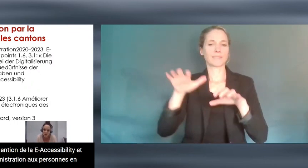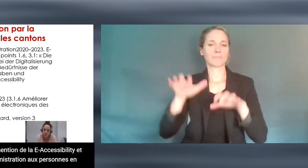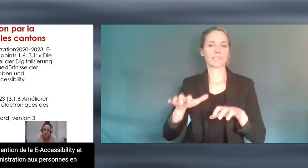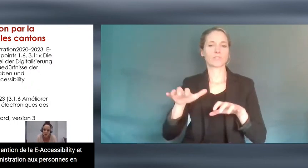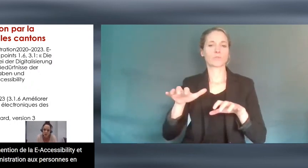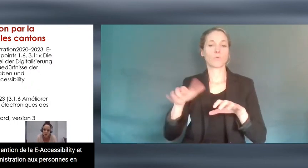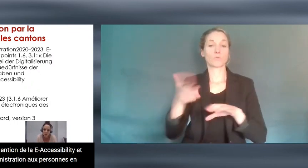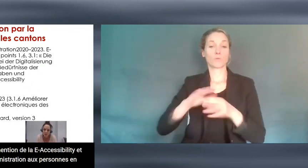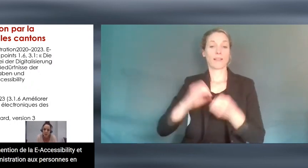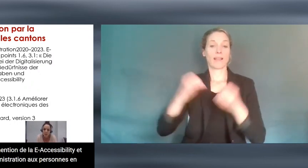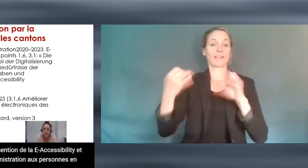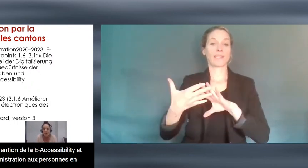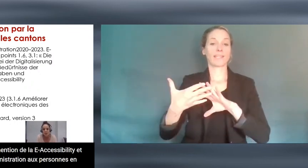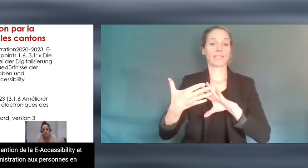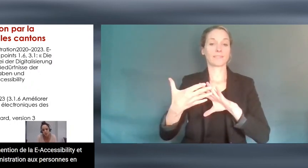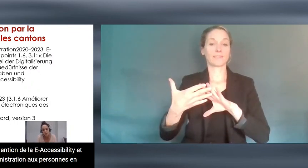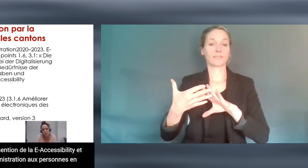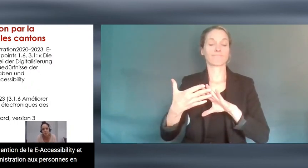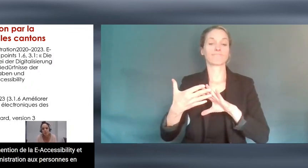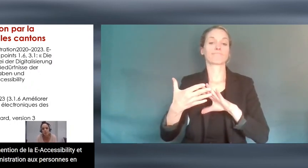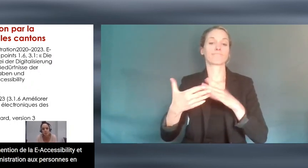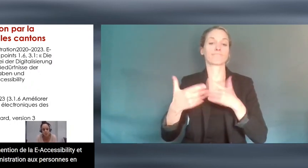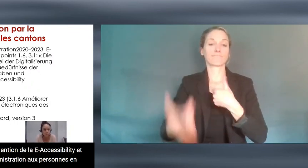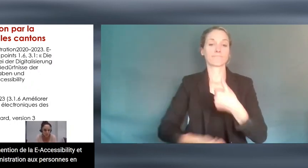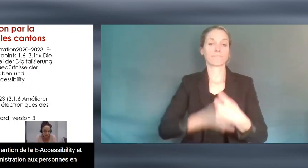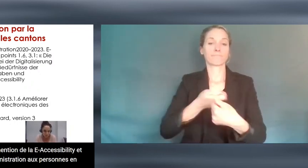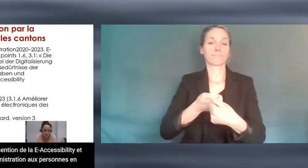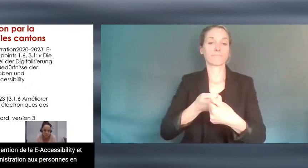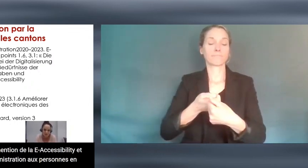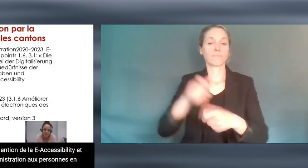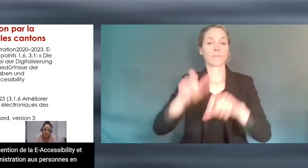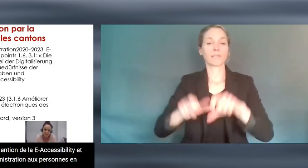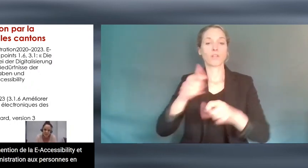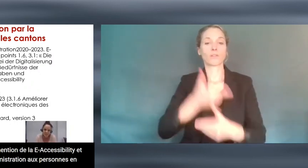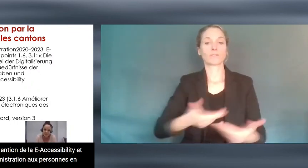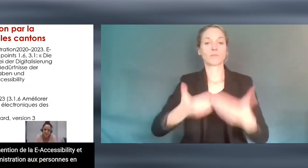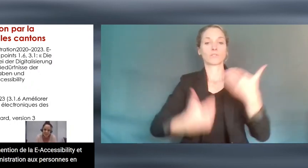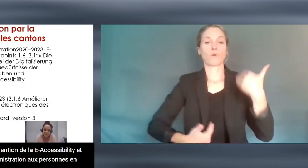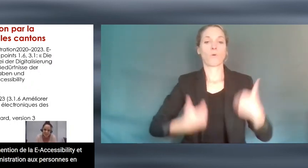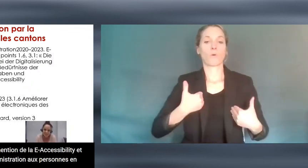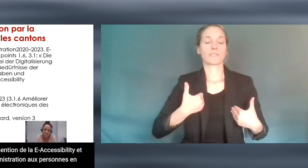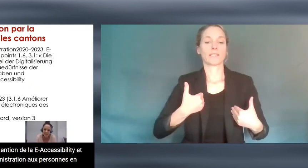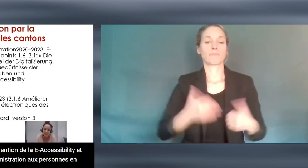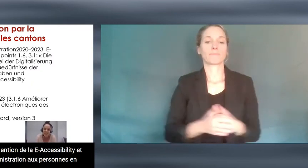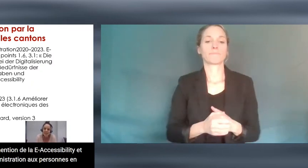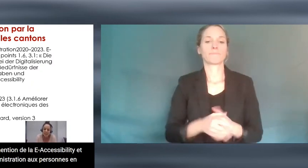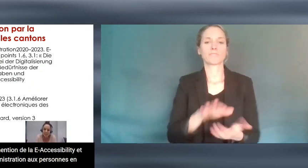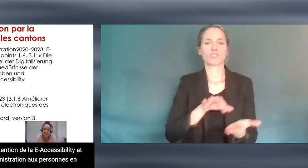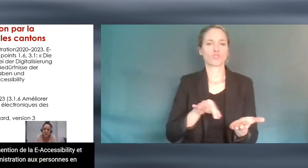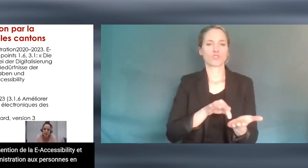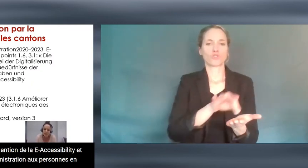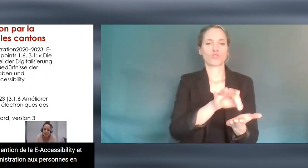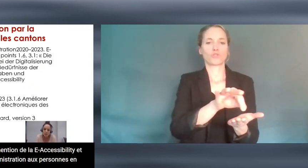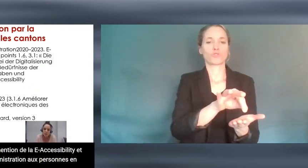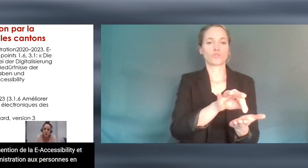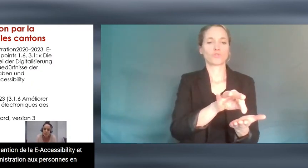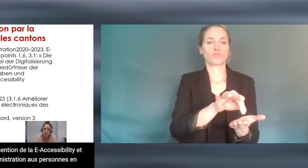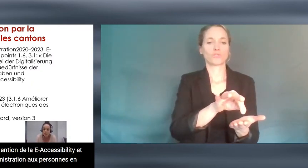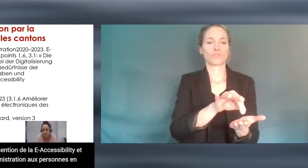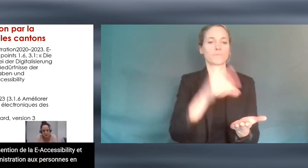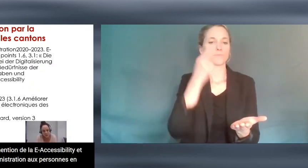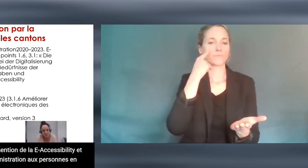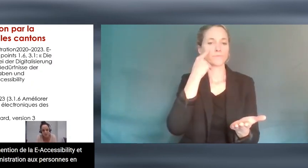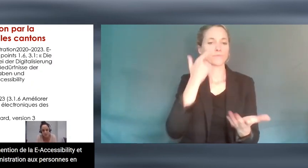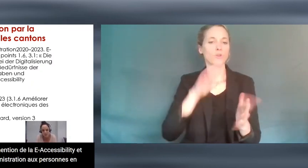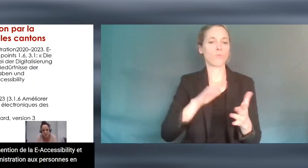personnes en situation de handicap. Il en va de même pour le plan de mise en œuvre de cette stratégie et nous avons